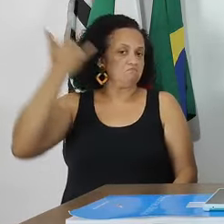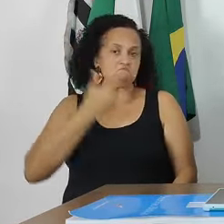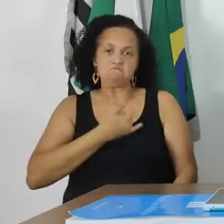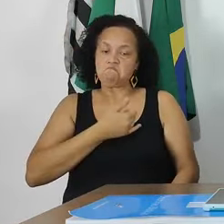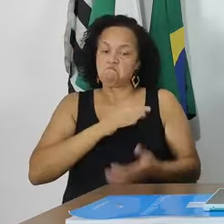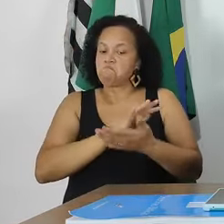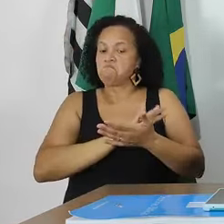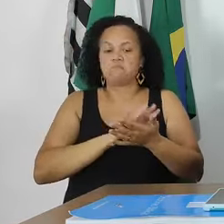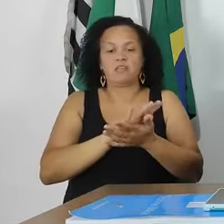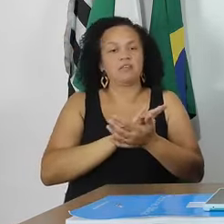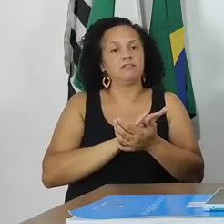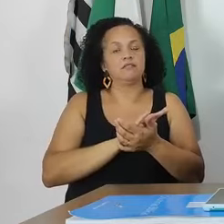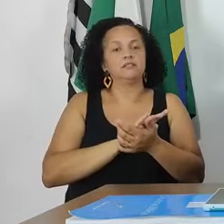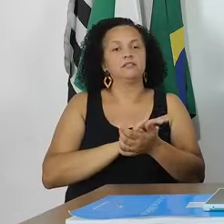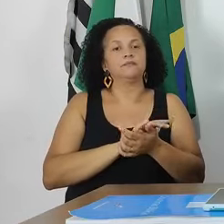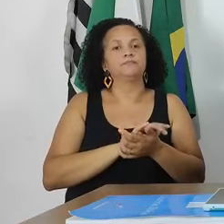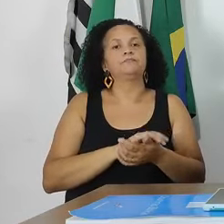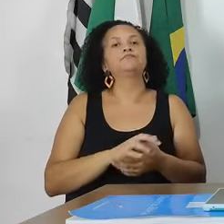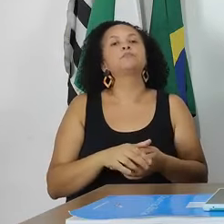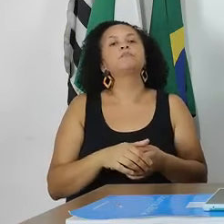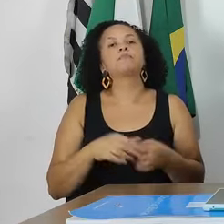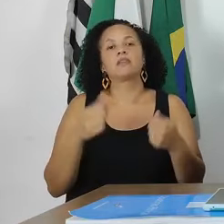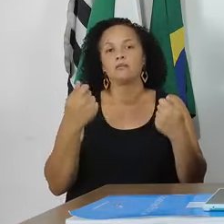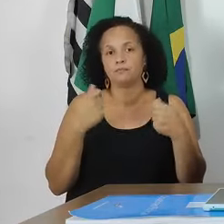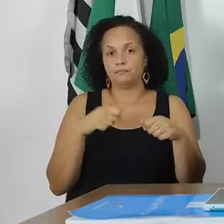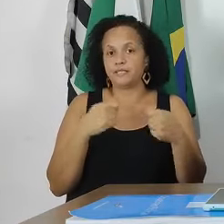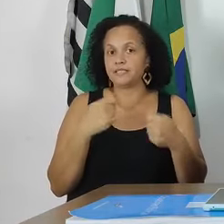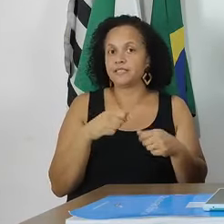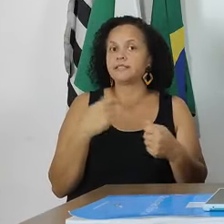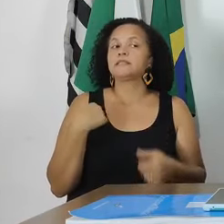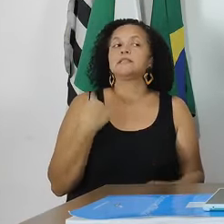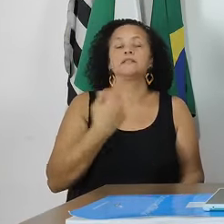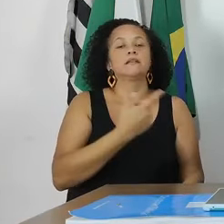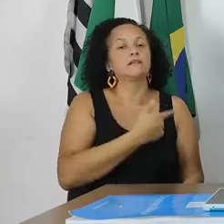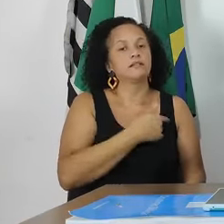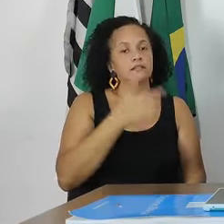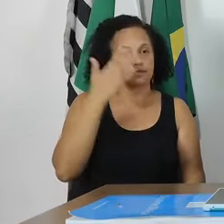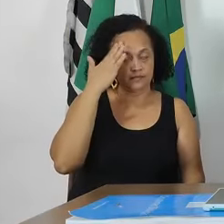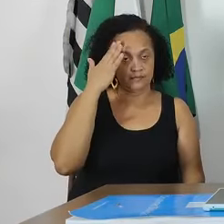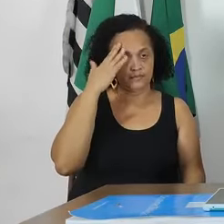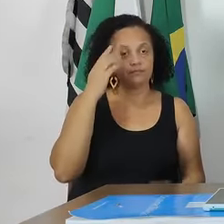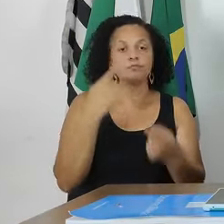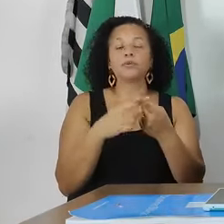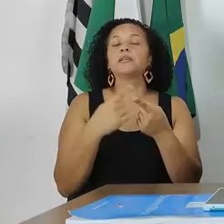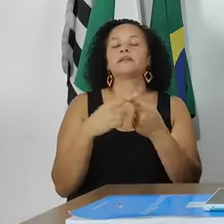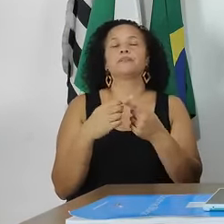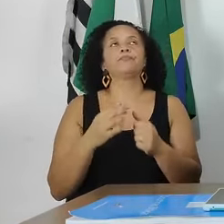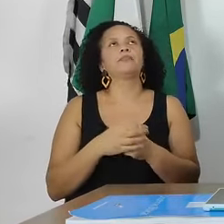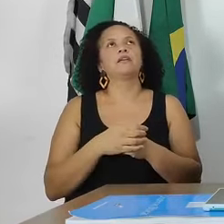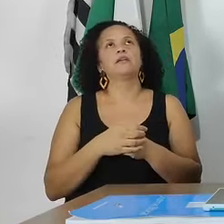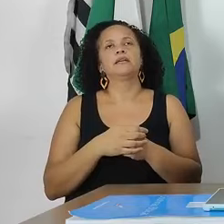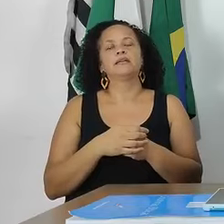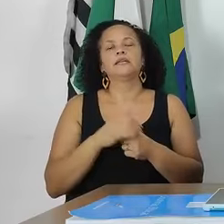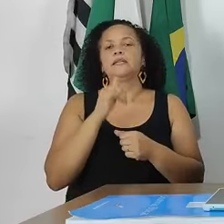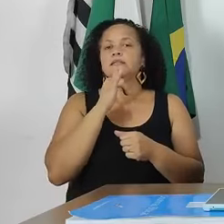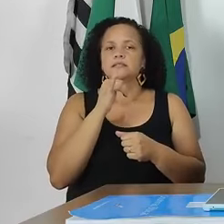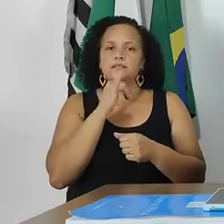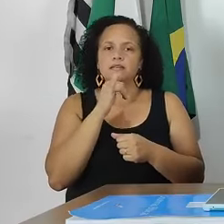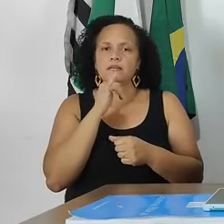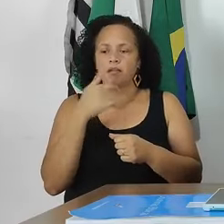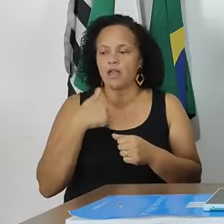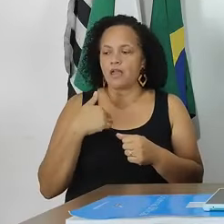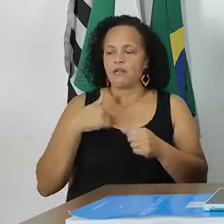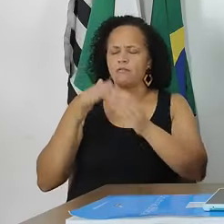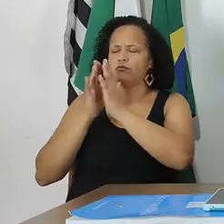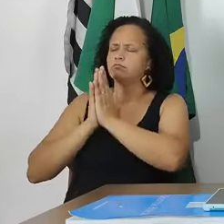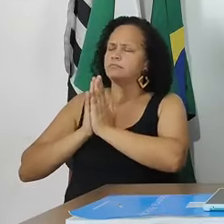exatamente com aquilo que a gente orou. Olha o perigo. Aquela mensagem bate exatamente com aquilo que a gente orou para